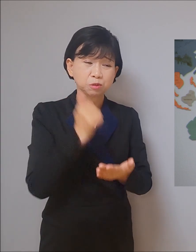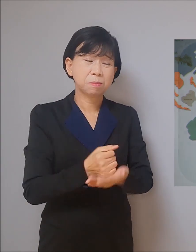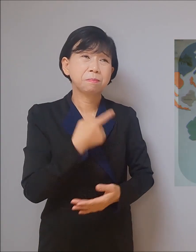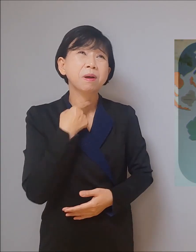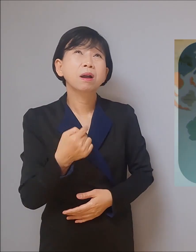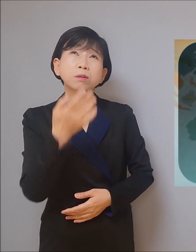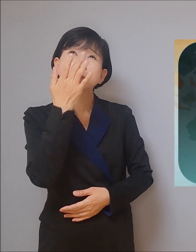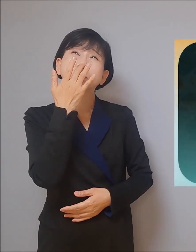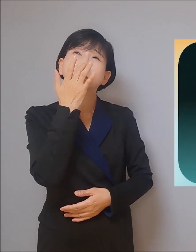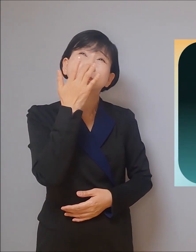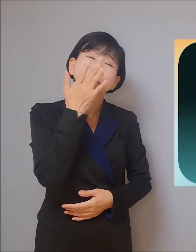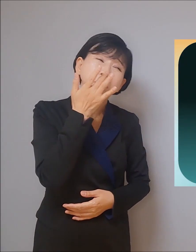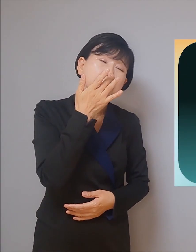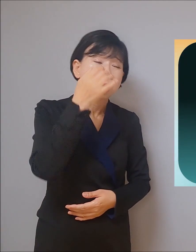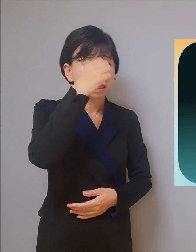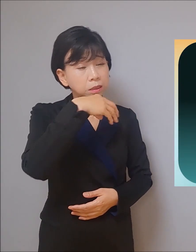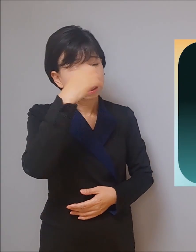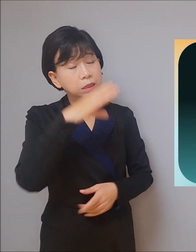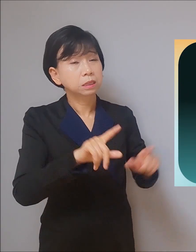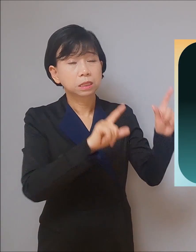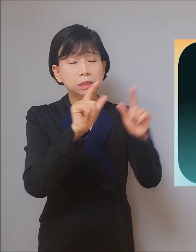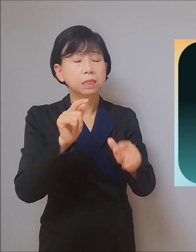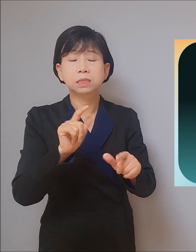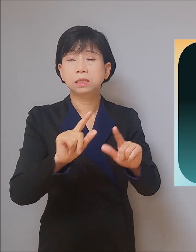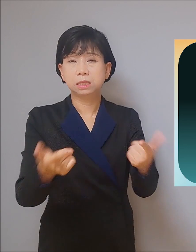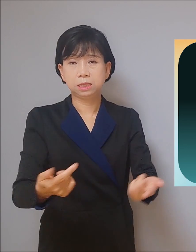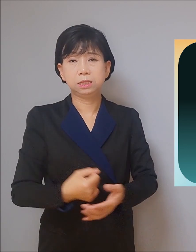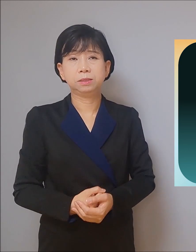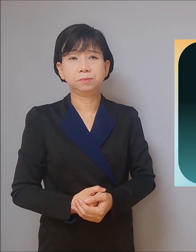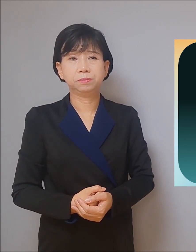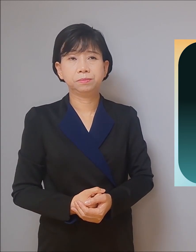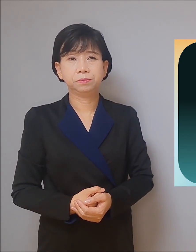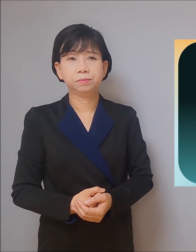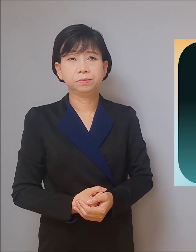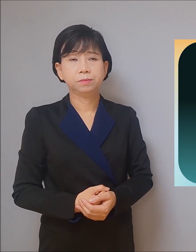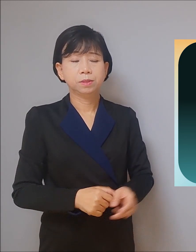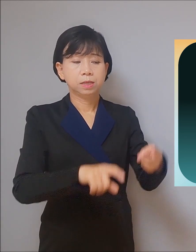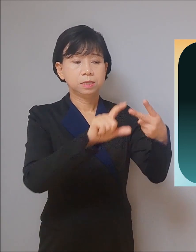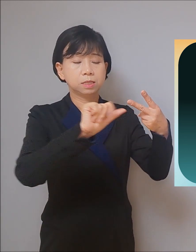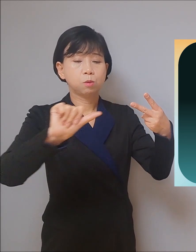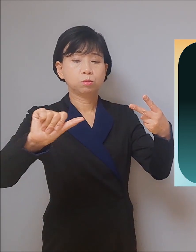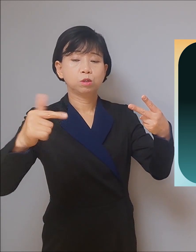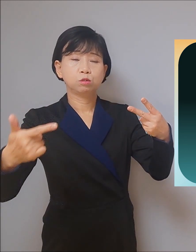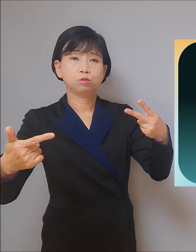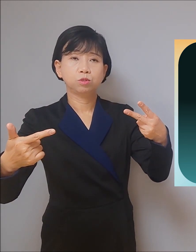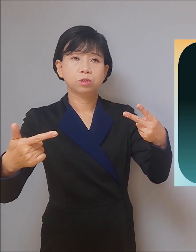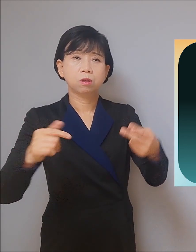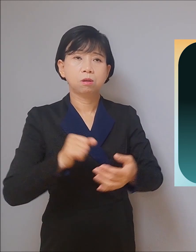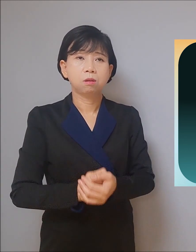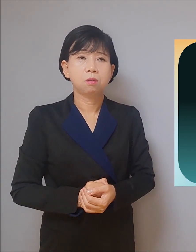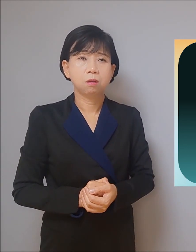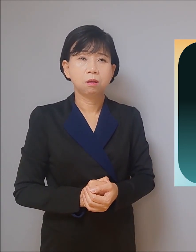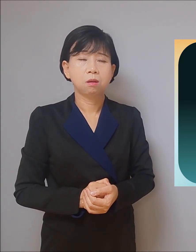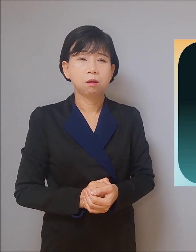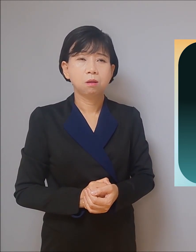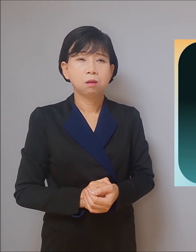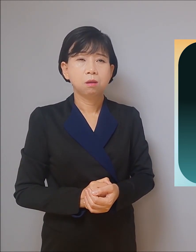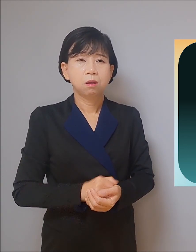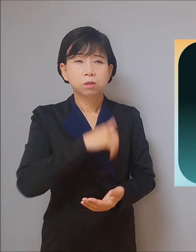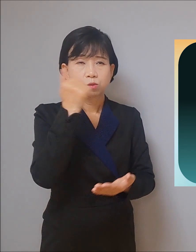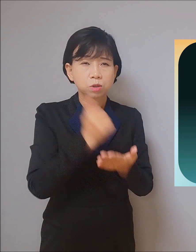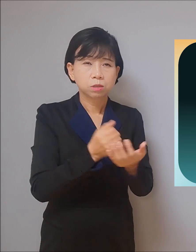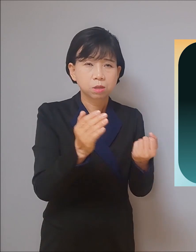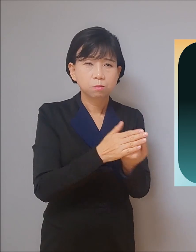2장 5절과 6절에 이렇게 말씀이 이어집니다. 허물로 죽은 우리를 그리스도와 함께 살리셨고 너희는